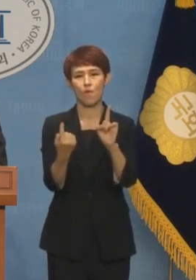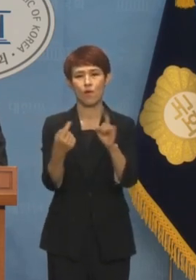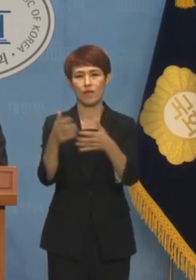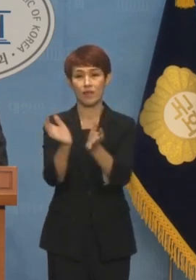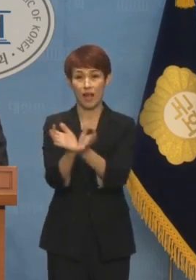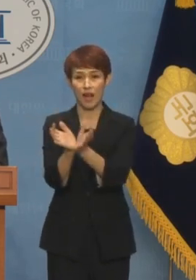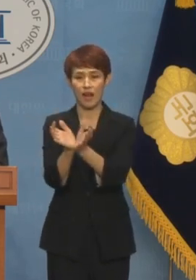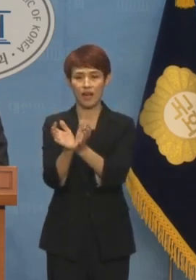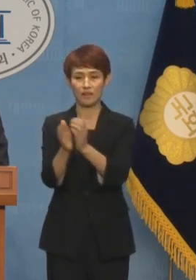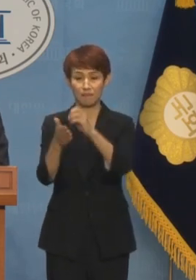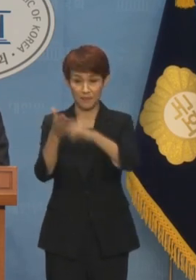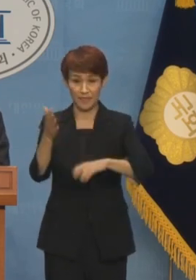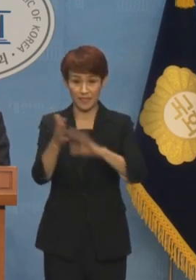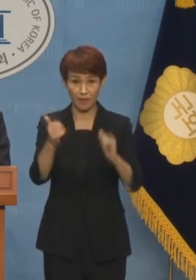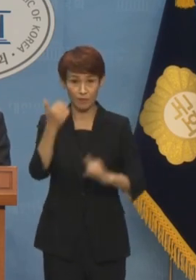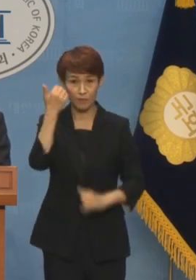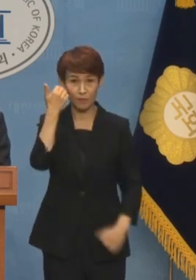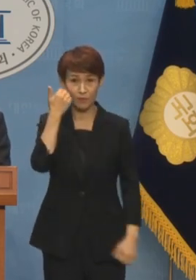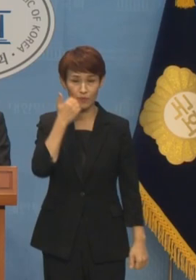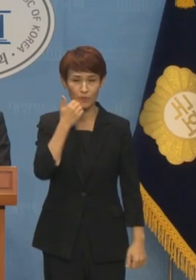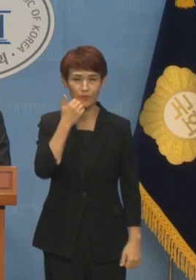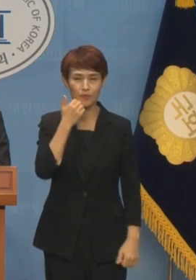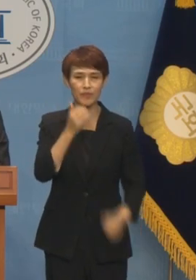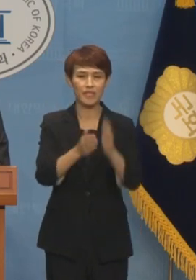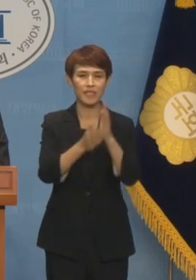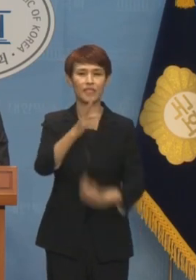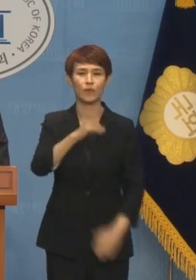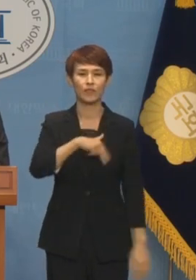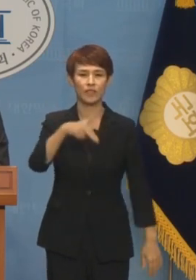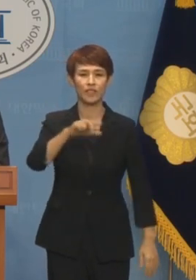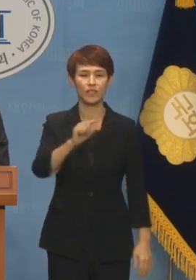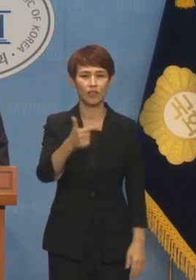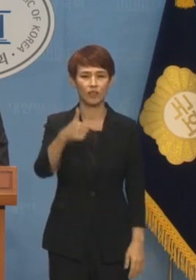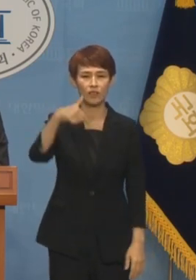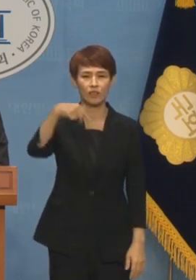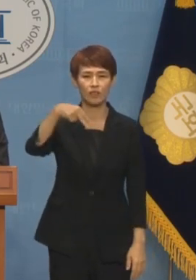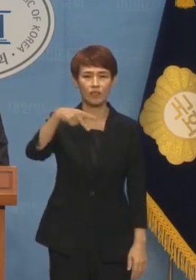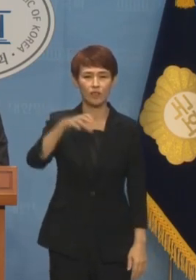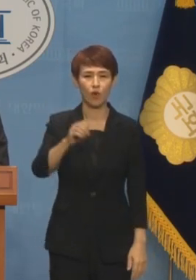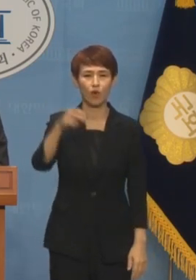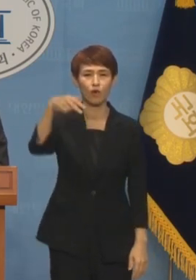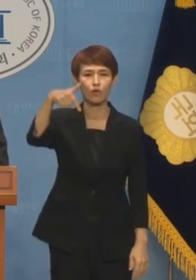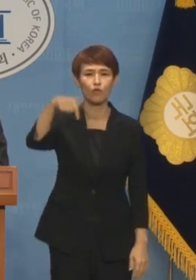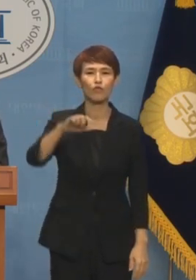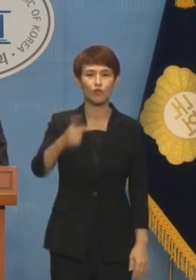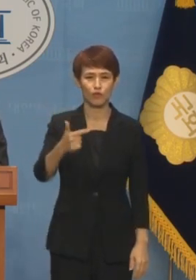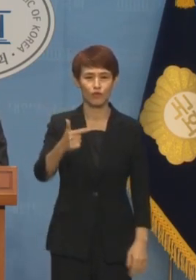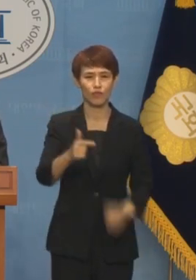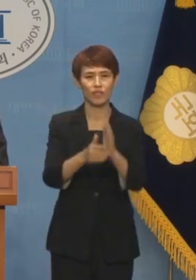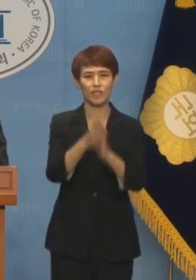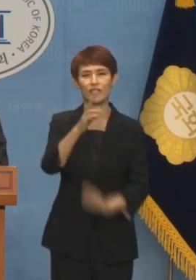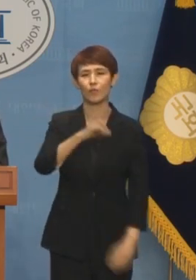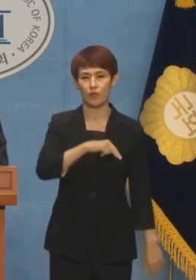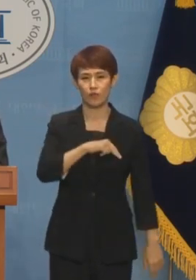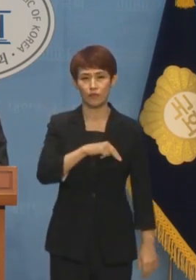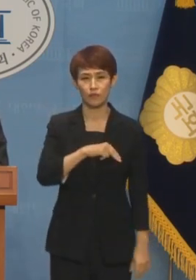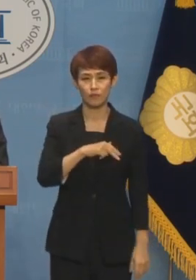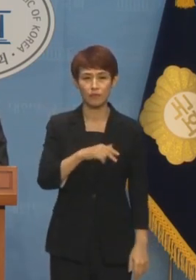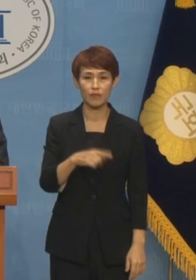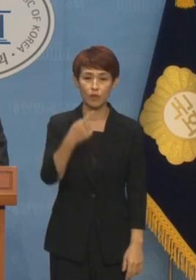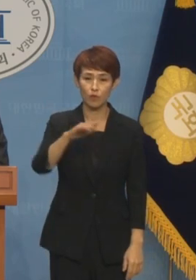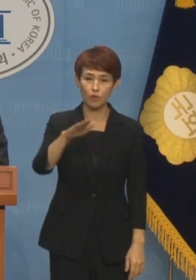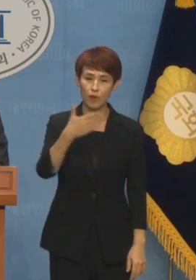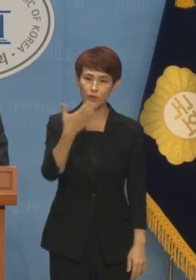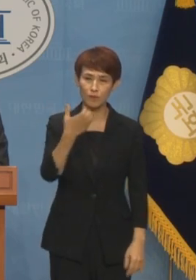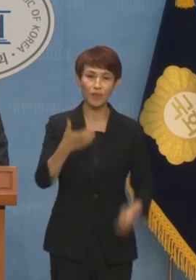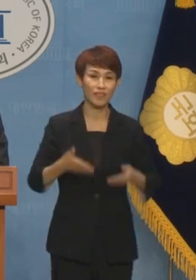지방의원이 있었습니다. 시의원, 화성 시의원인데 전성균 시의원, 90년생입니다. 개혁신당의 대표